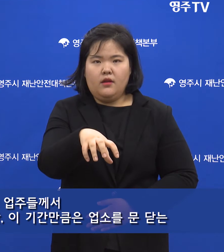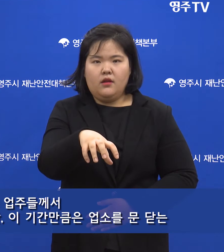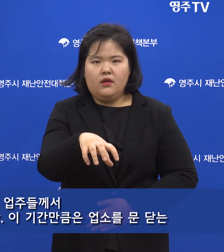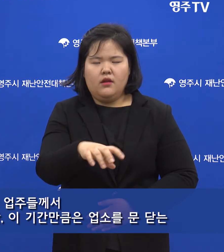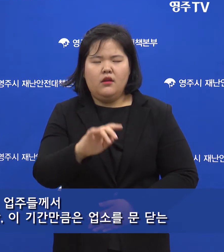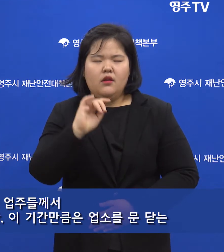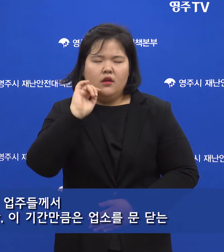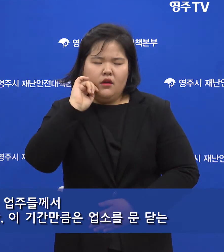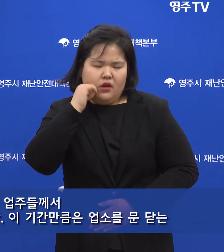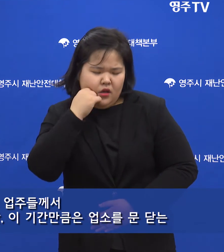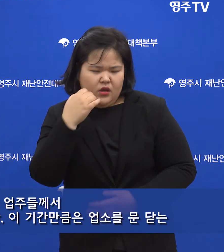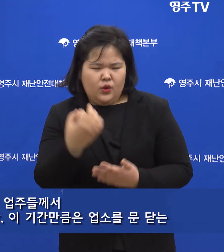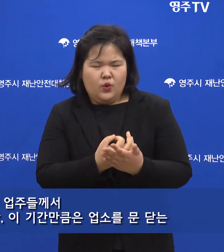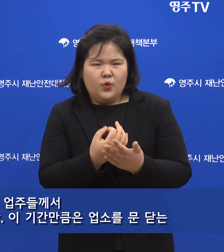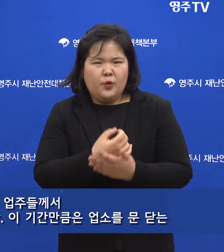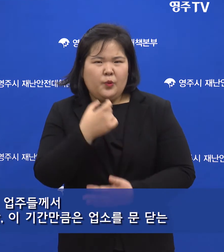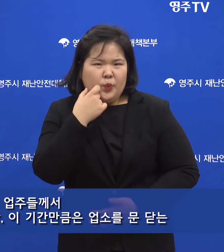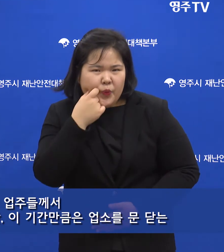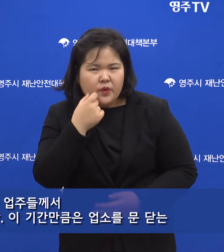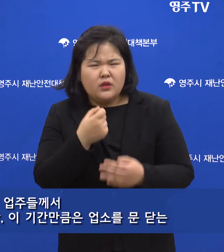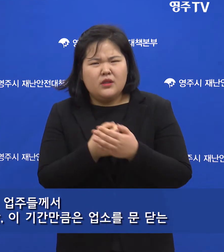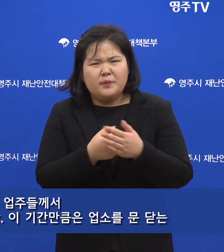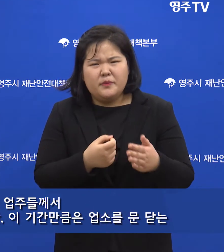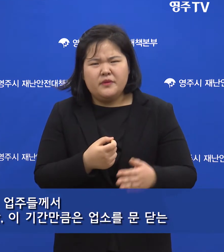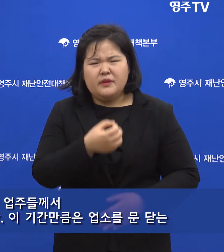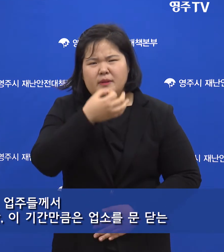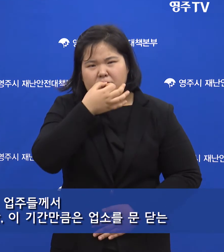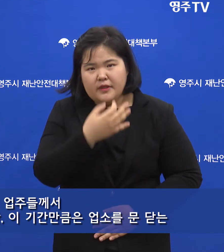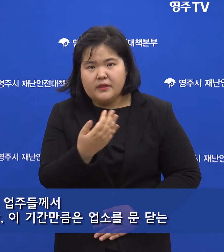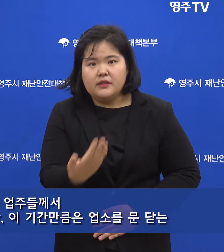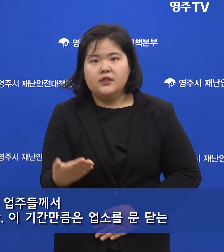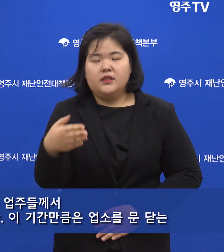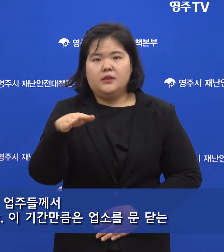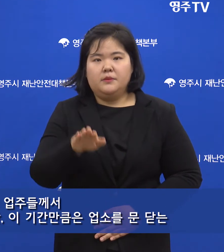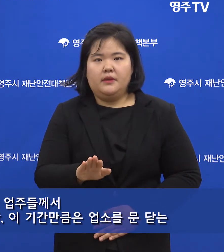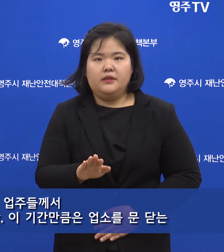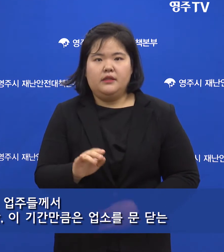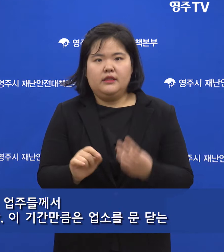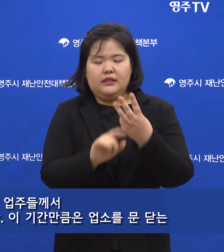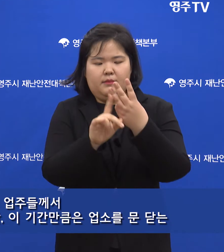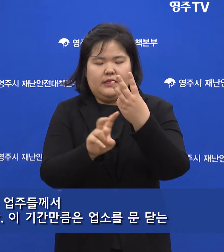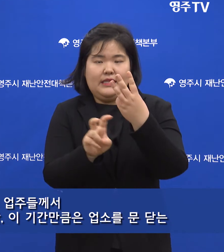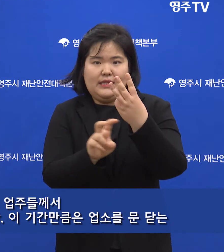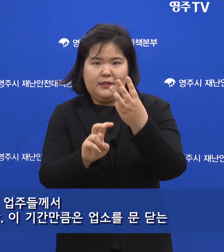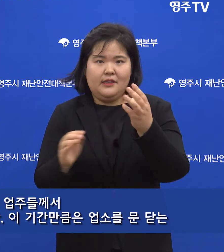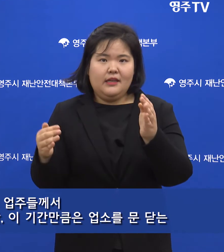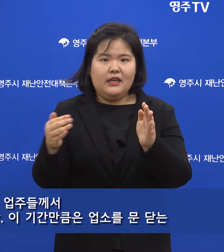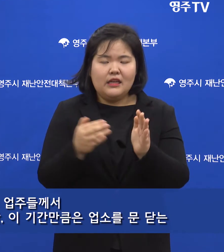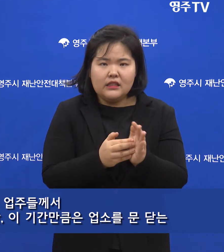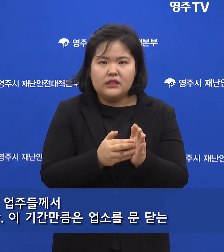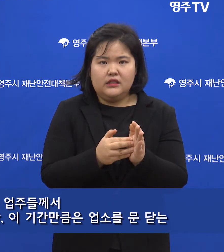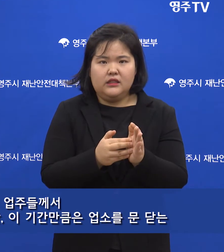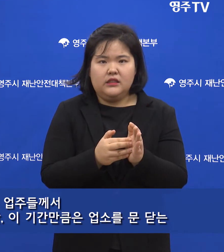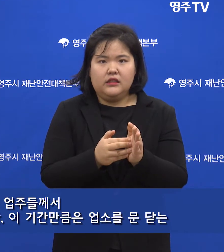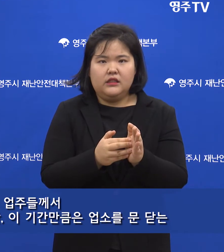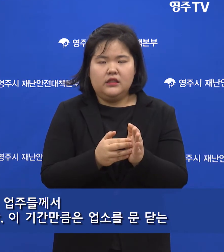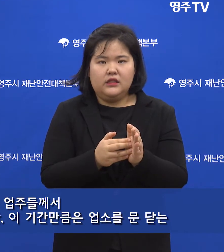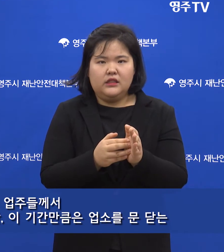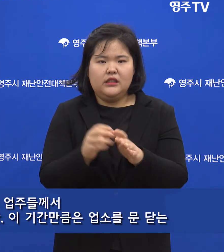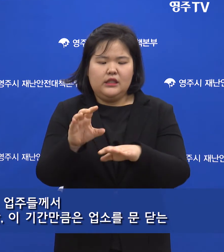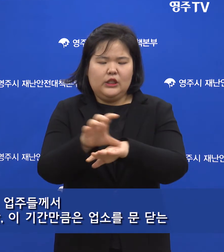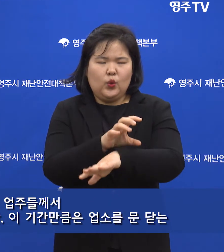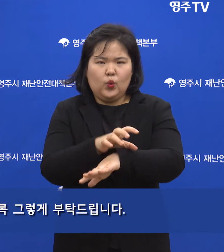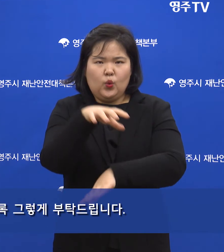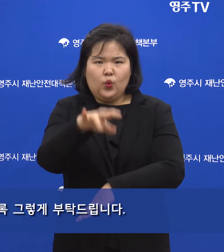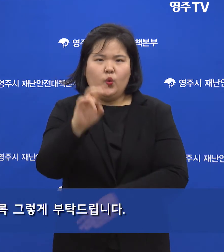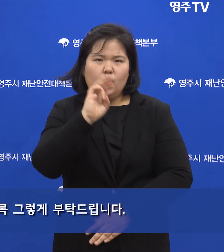물론 어려우시고 희생이 따르겠지만 이 기간만큼은 업소를 이렇게